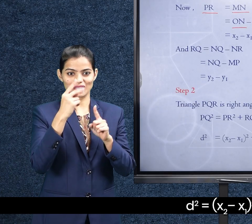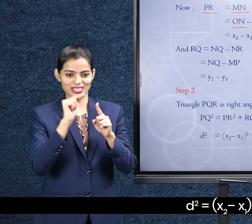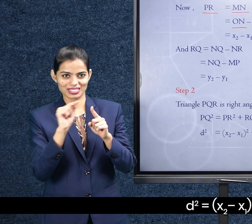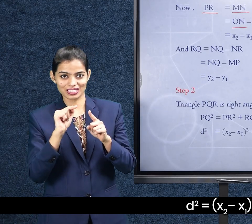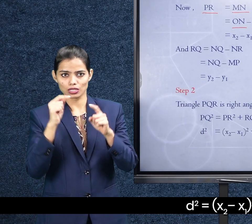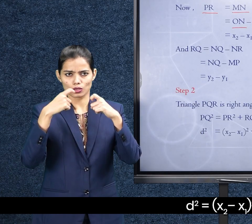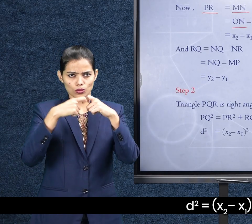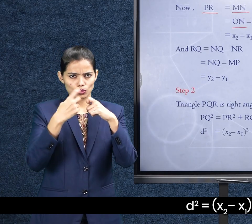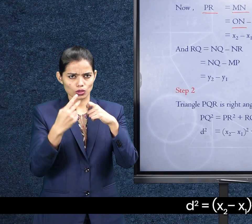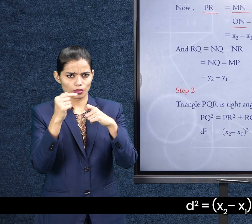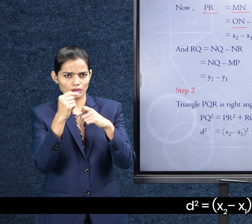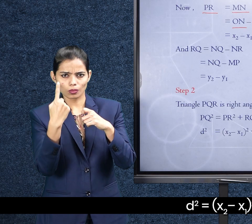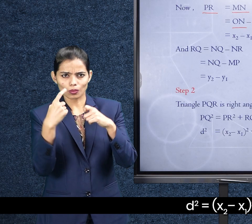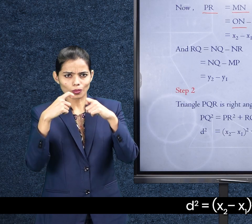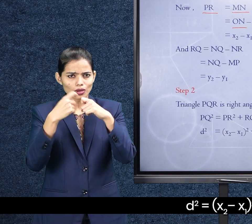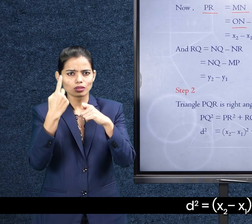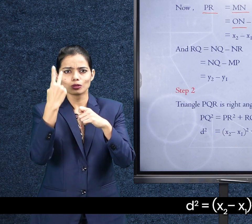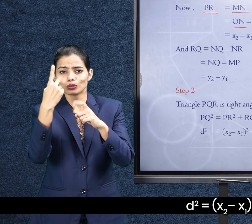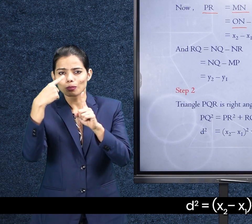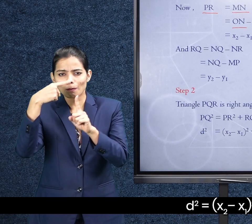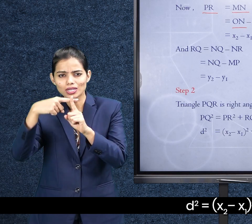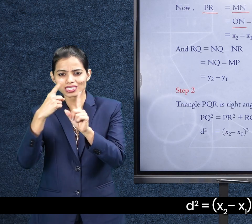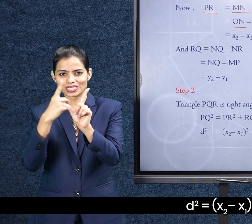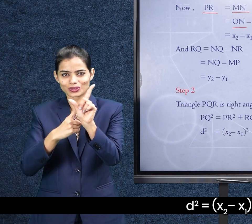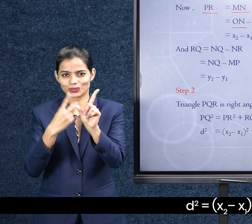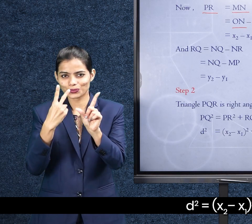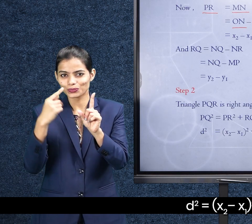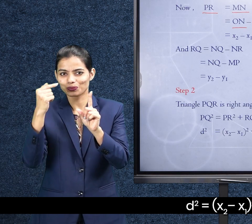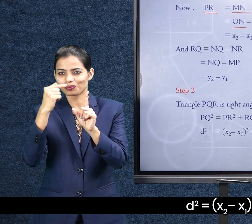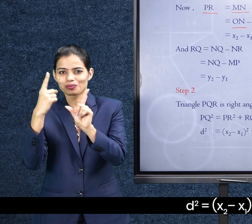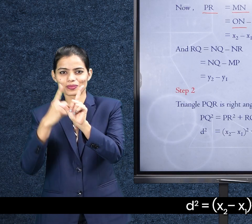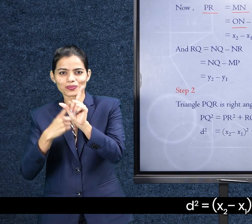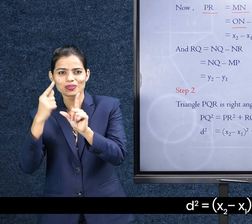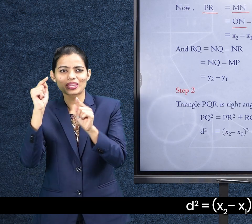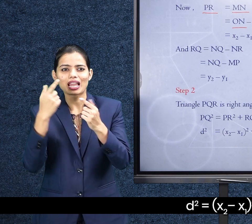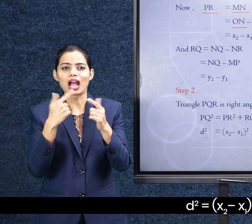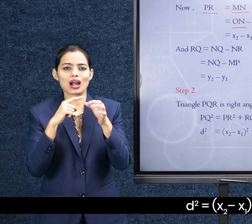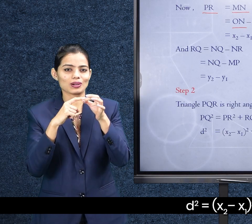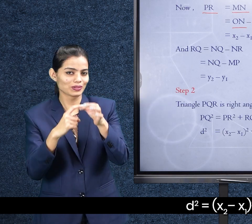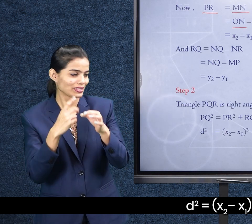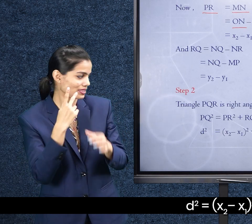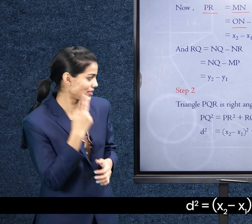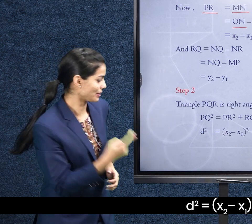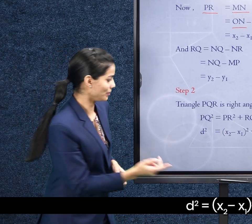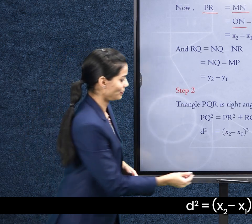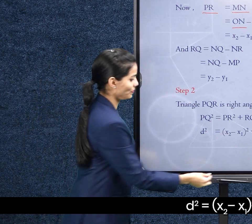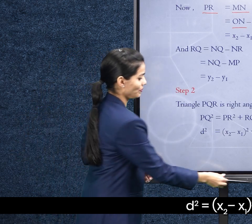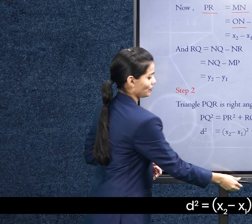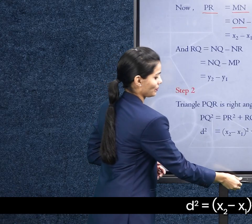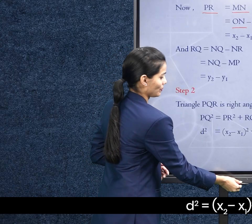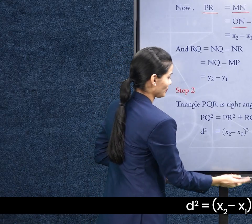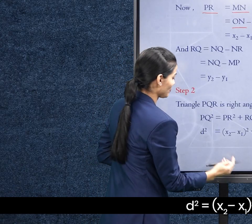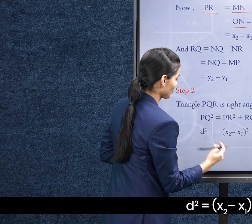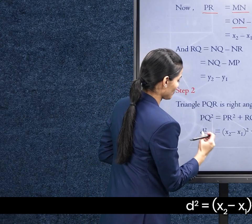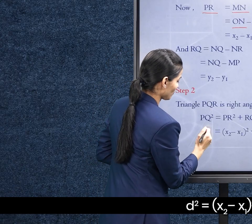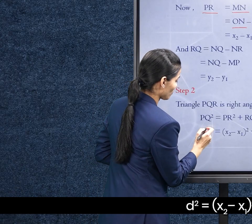டி மேலிலக்கு 2 ஈடு வட்டடைப்புக்குறிக்குள் எக்ஸ் கீழிலக்கு 2 கழித்தல் எக்ஸ் கீழிலக்கு